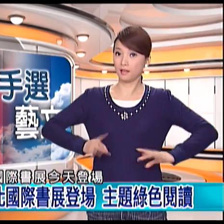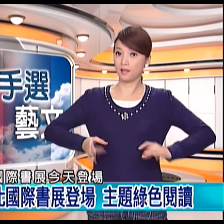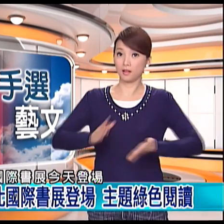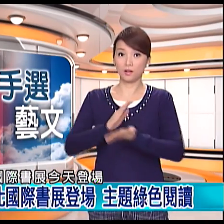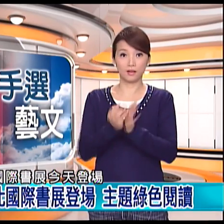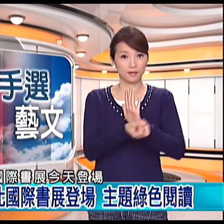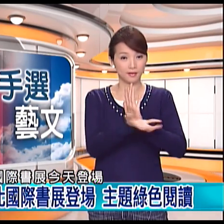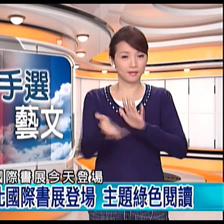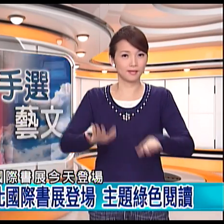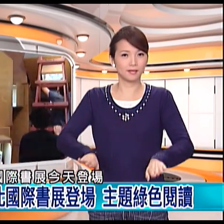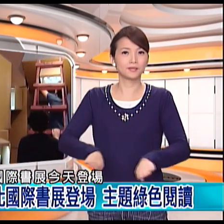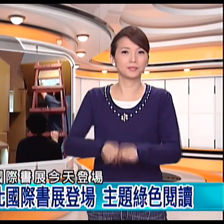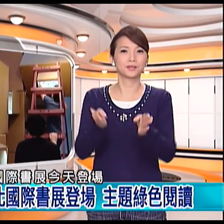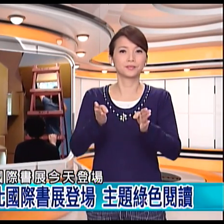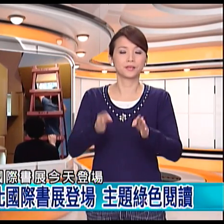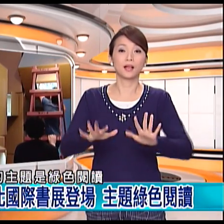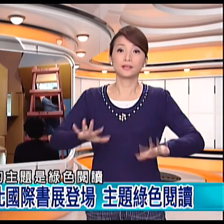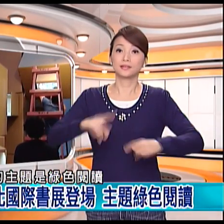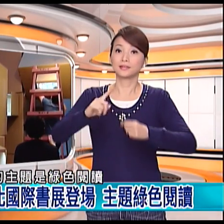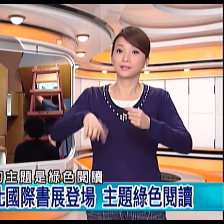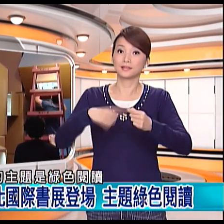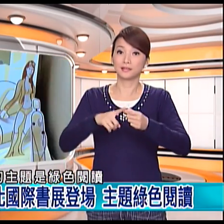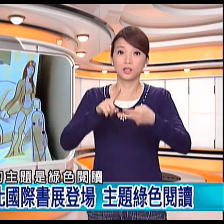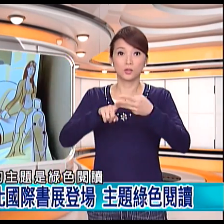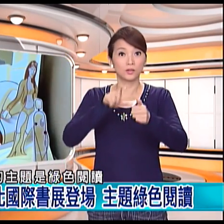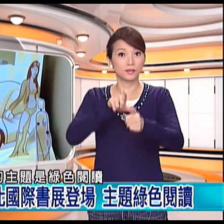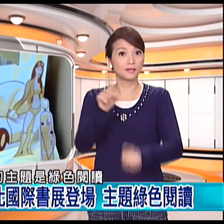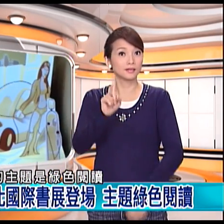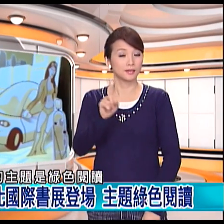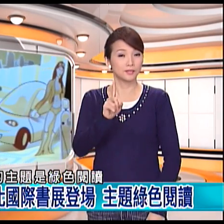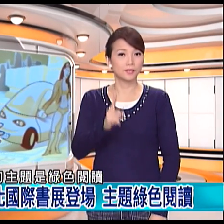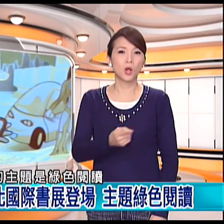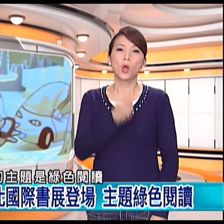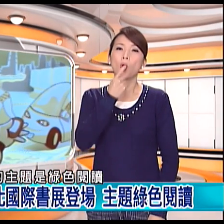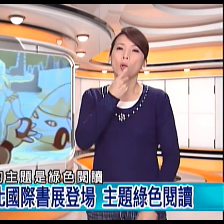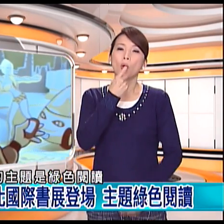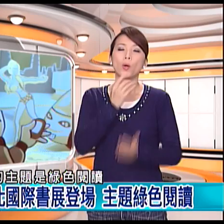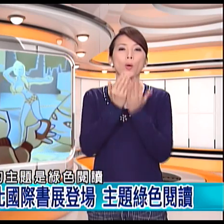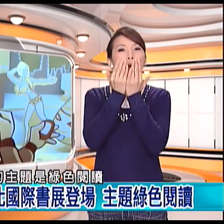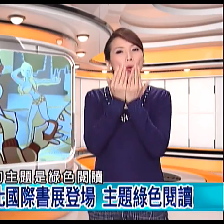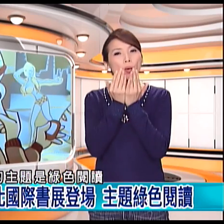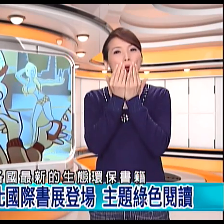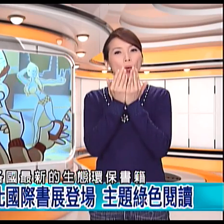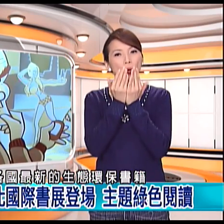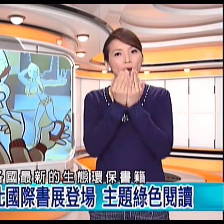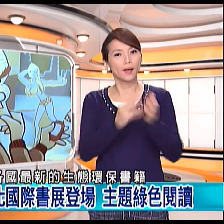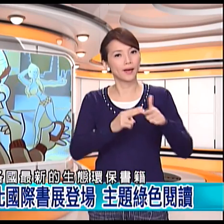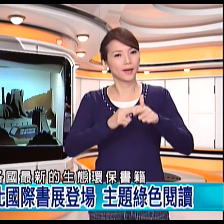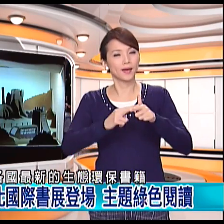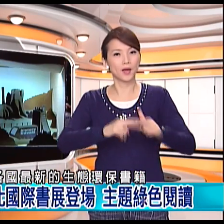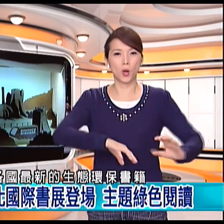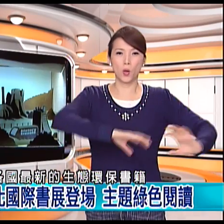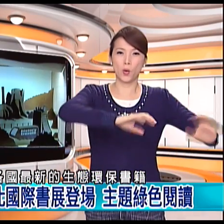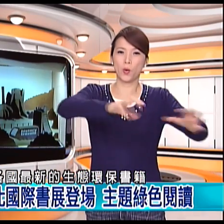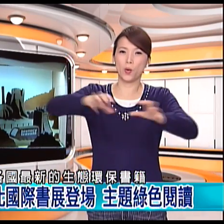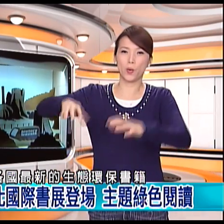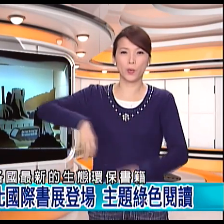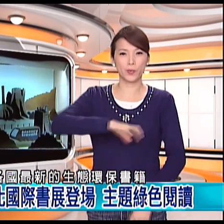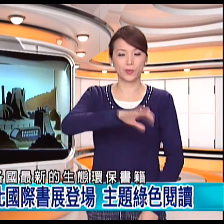展今天登场，今年的主题是绿色阅读，介绍各国最新的生